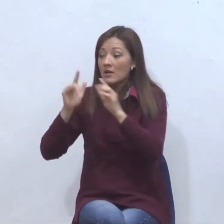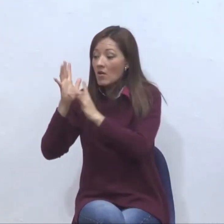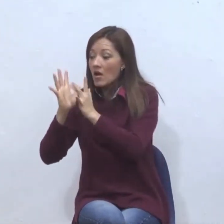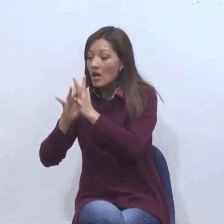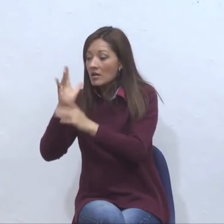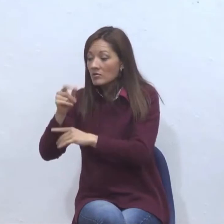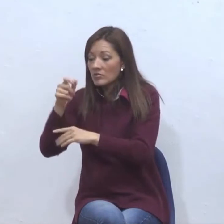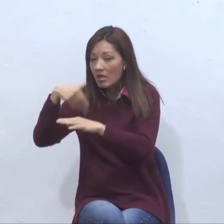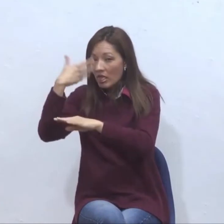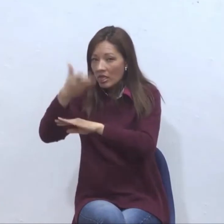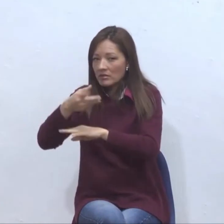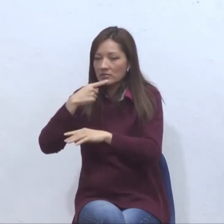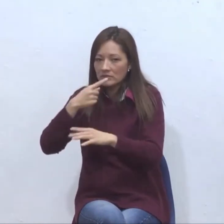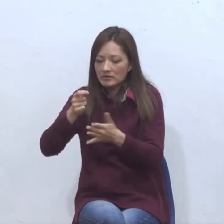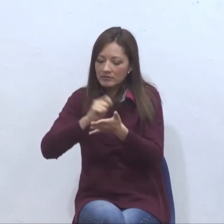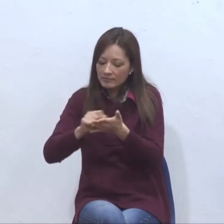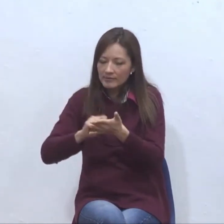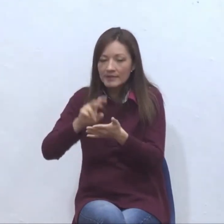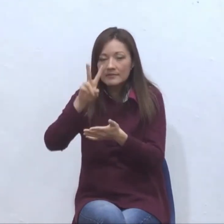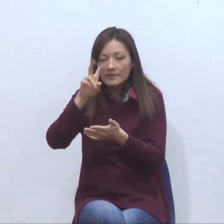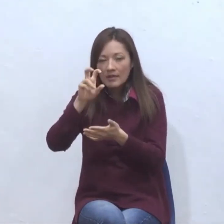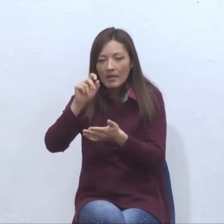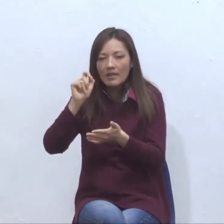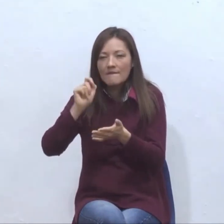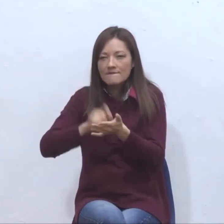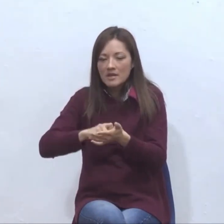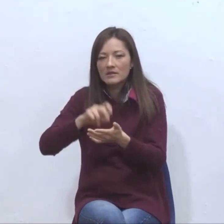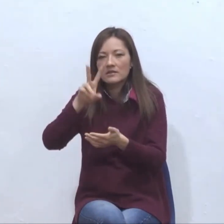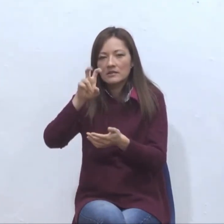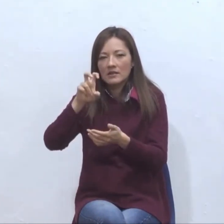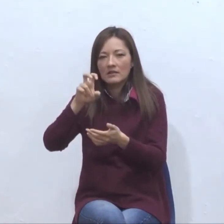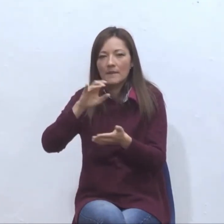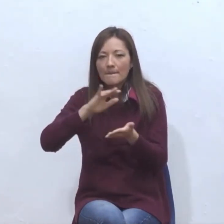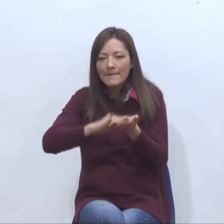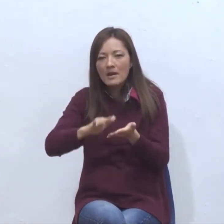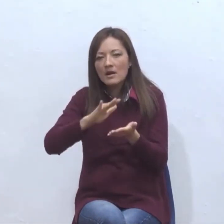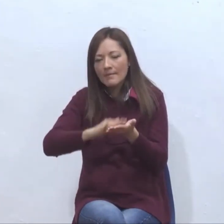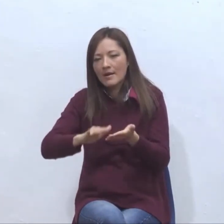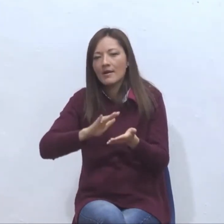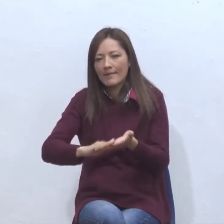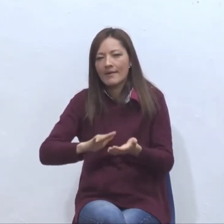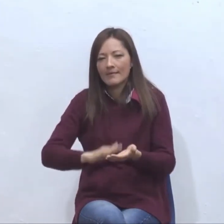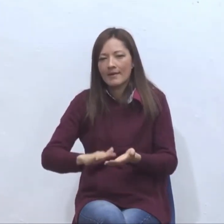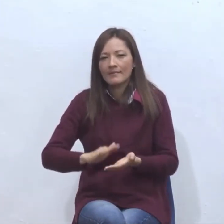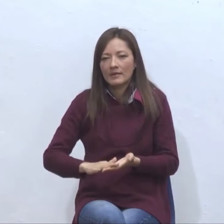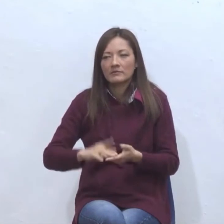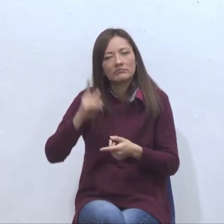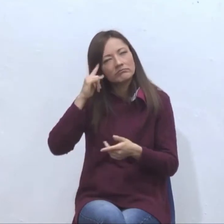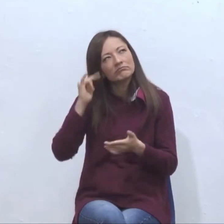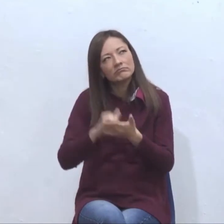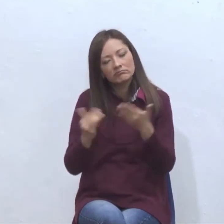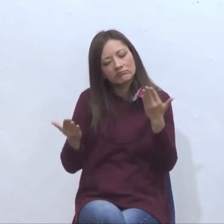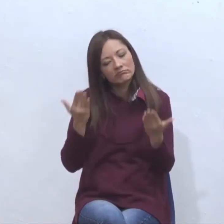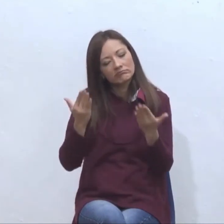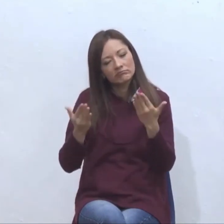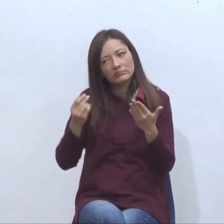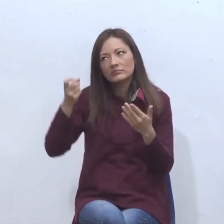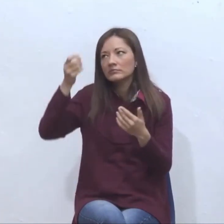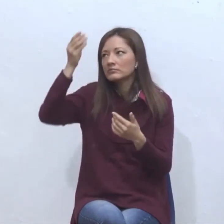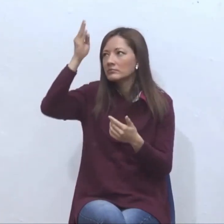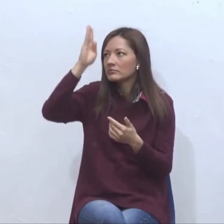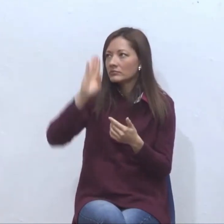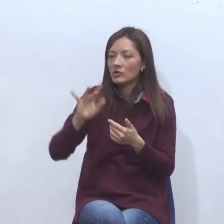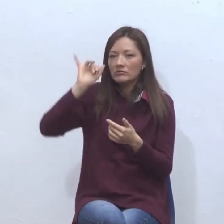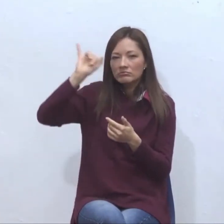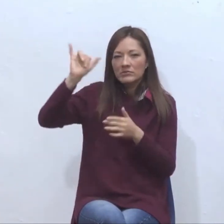dice 70 veces 7, creo que lo que Dios a través de Moisés y Dios a